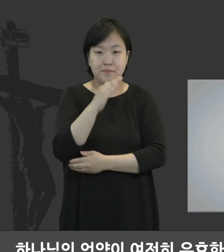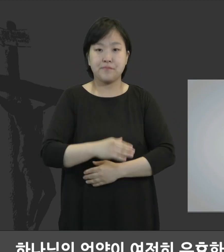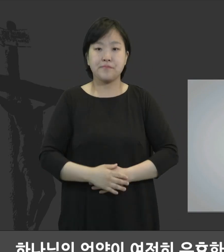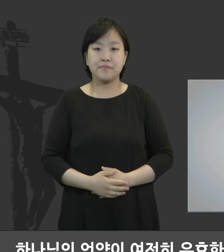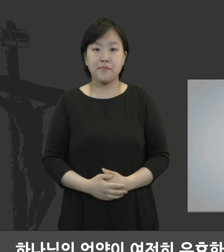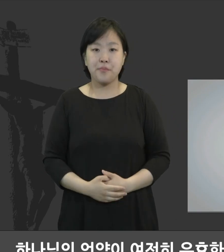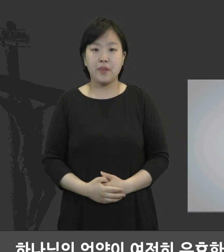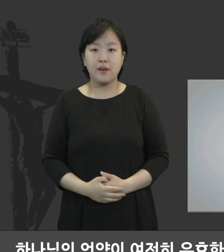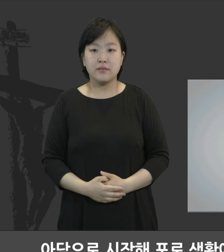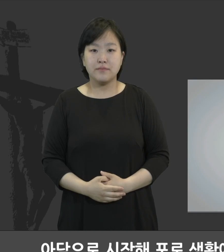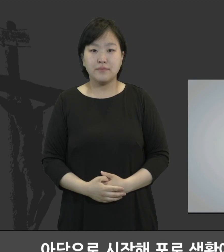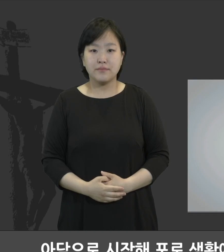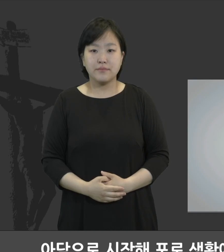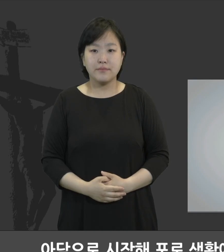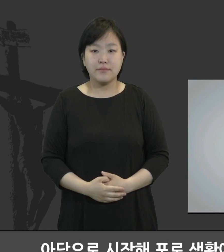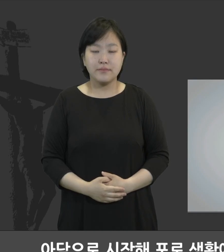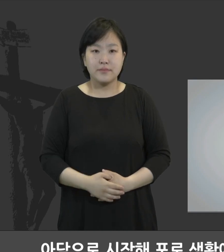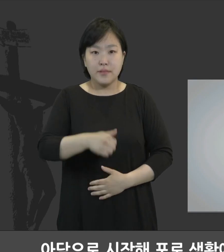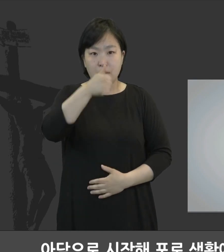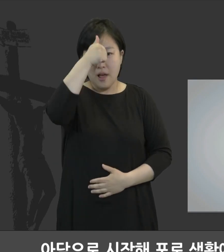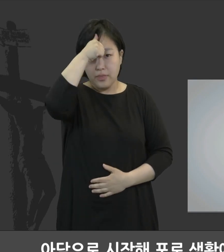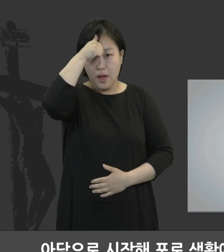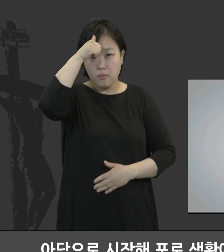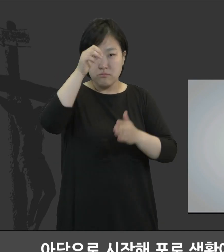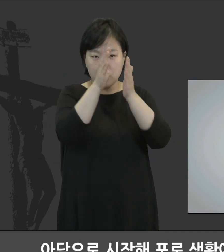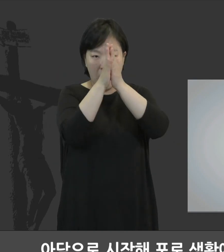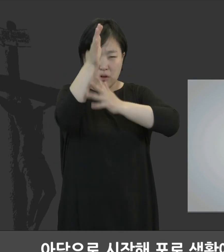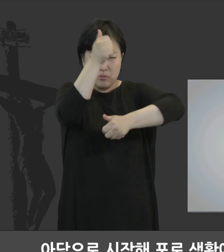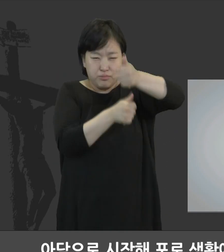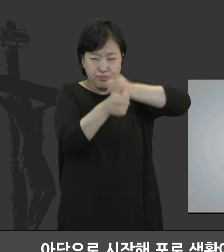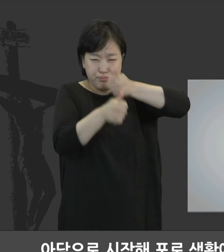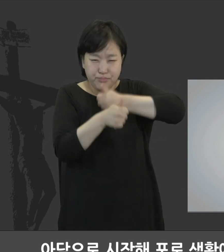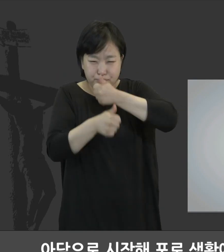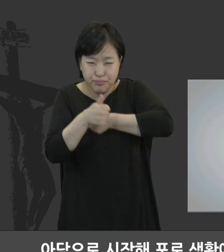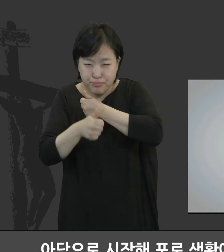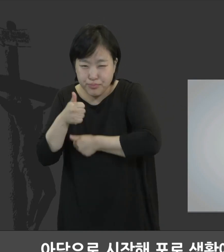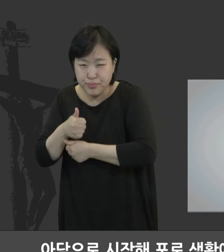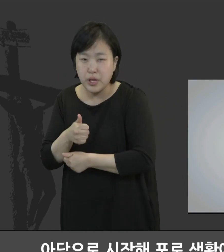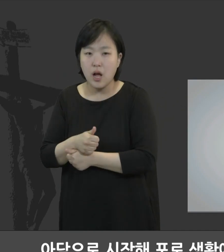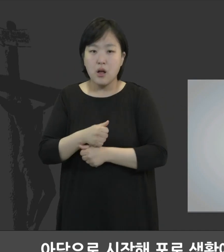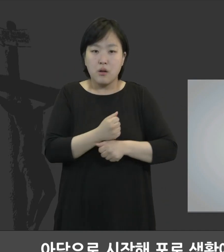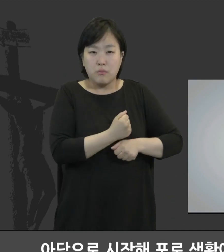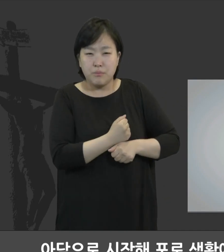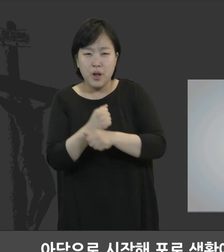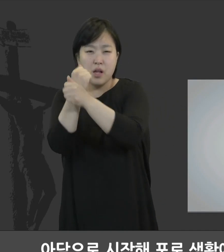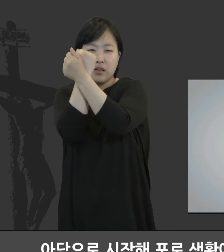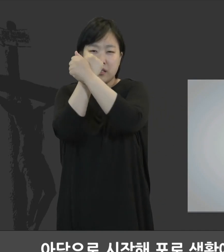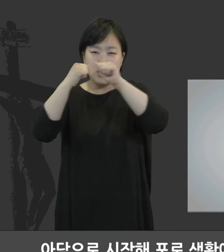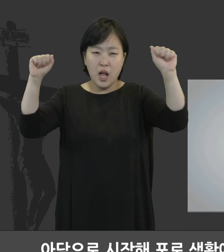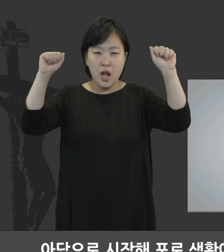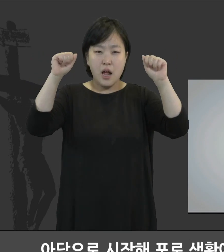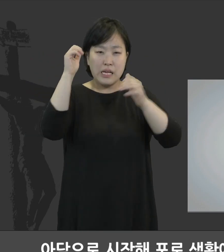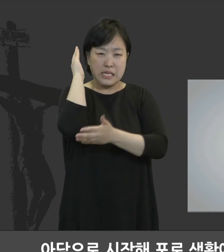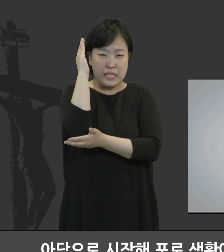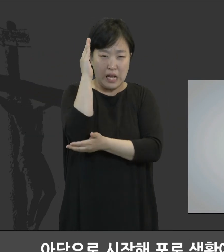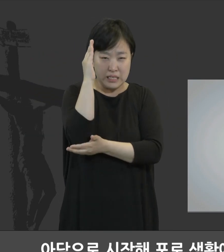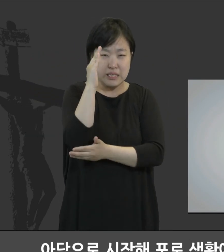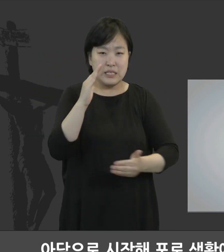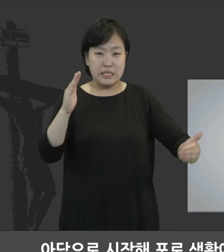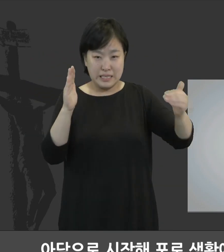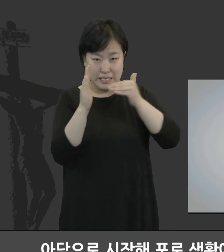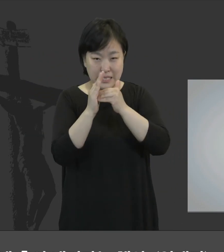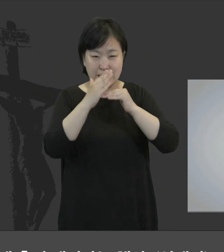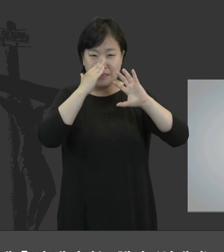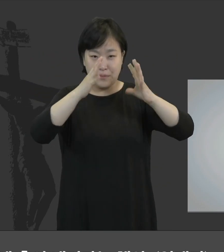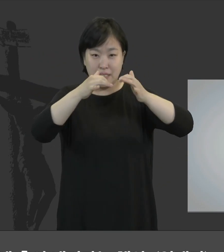때문이죠. 아담으로 시작해 포로 생활에서 돌아오는 유다 백성의 이야기까지 구약의 이스라엘 역사